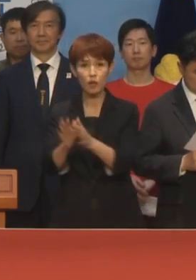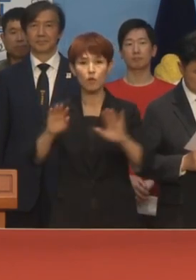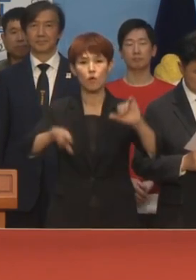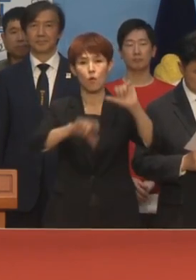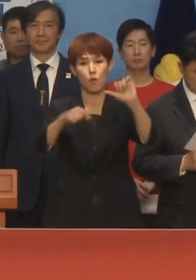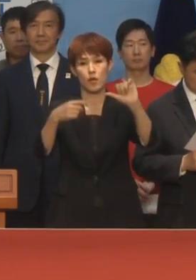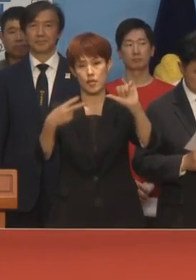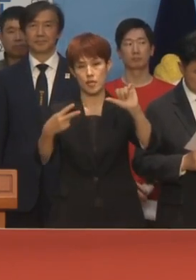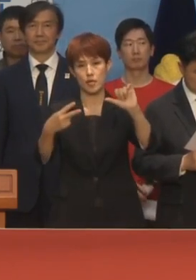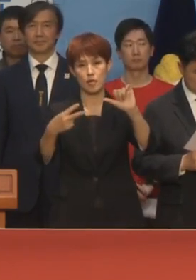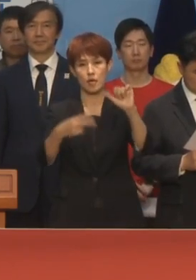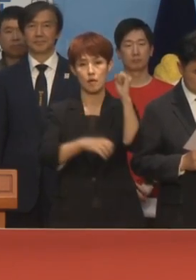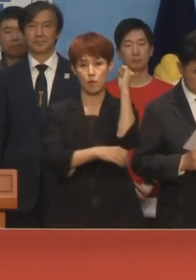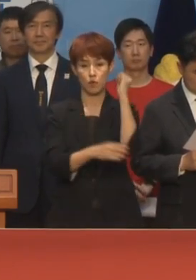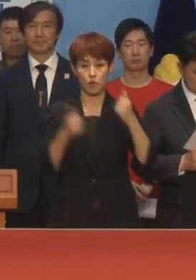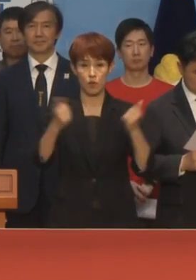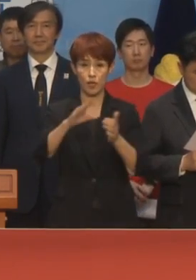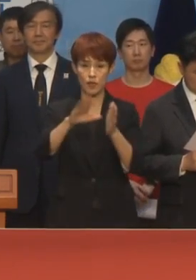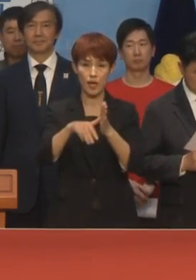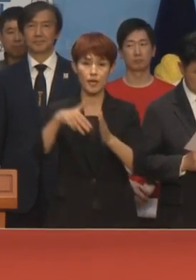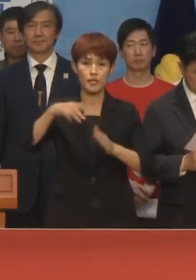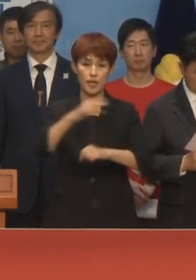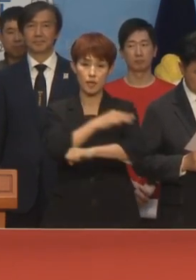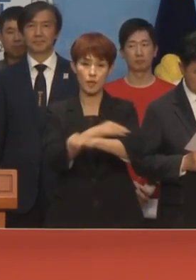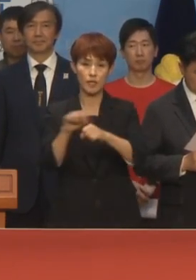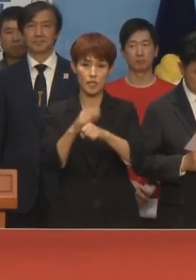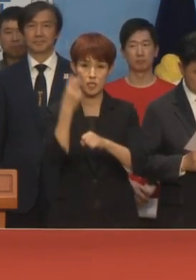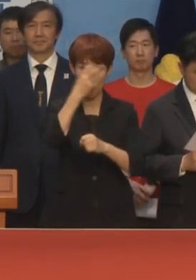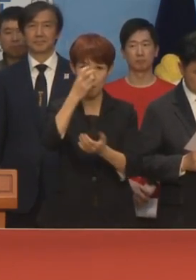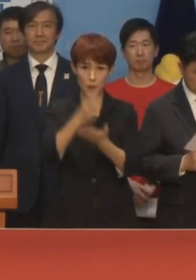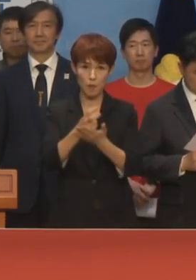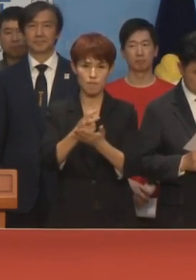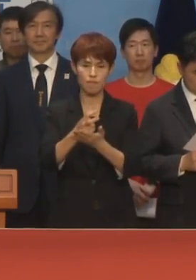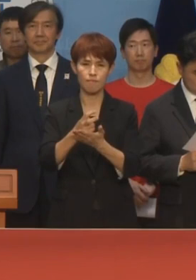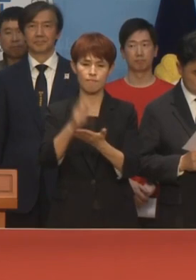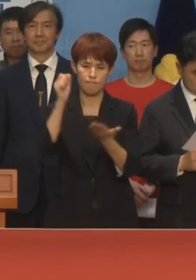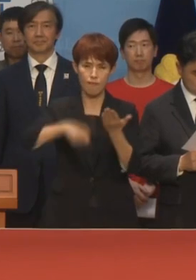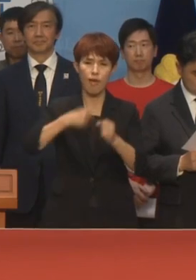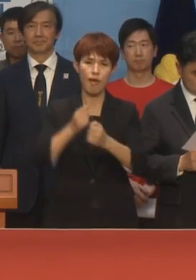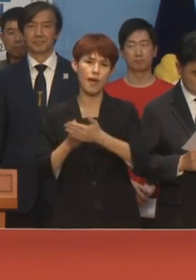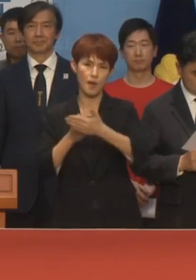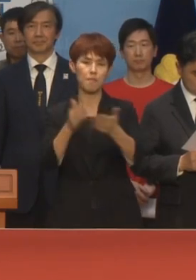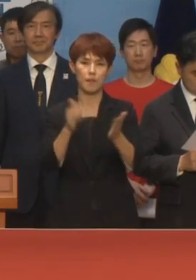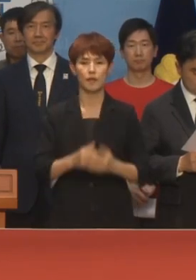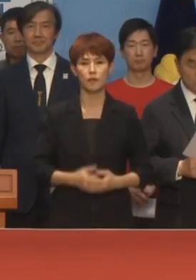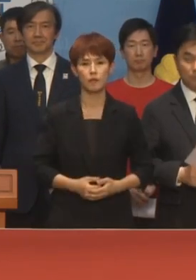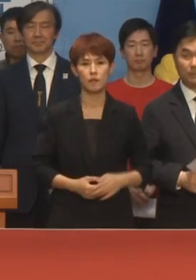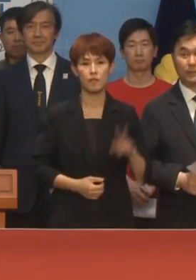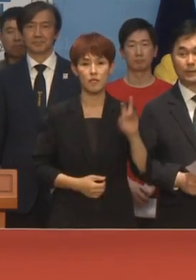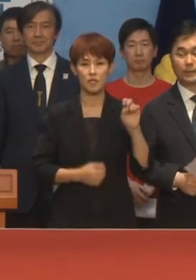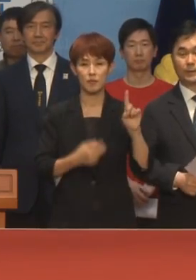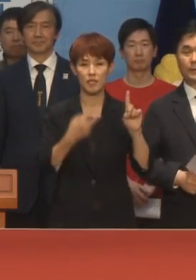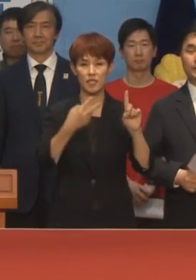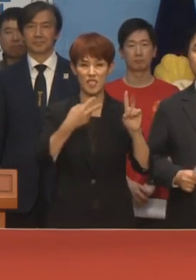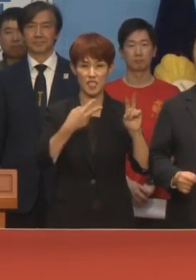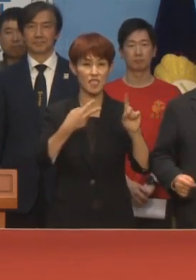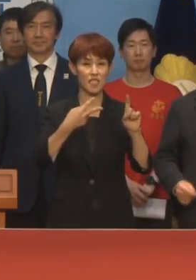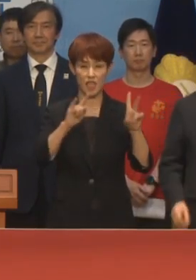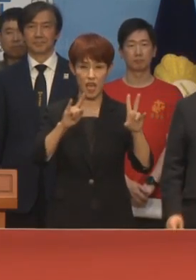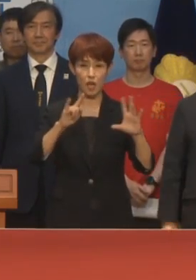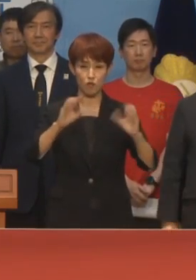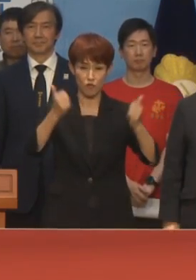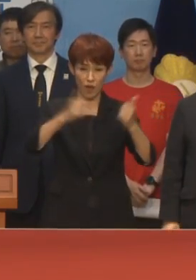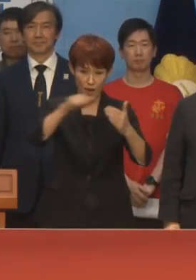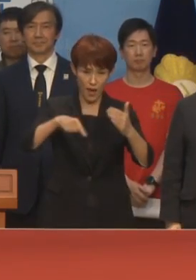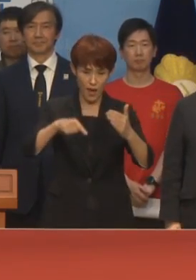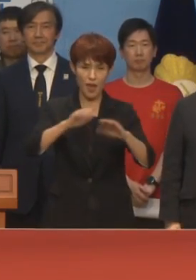2일 본회의에서 최상병 특검법의 처리를 공언했습니다. 21대 국회 내에 처리 시점을 정한 것은